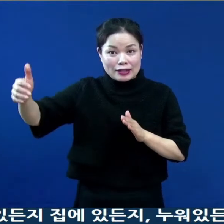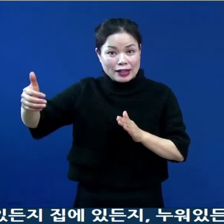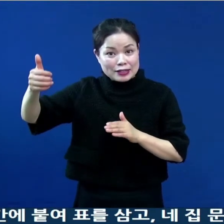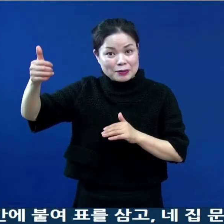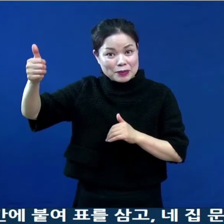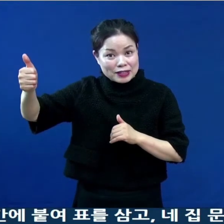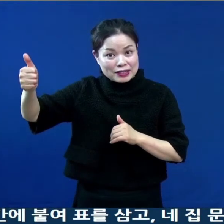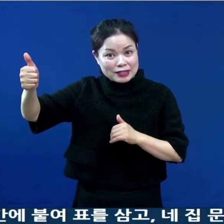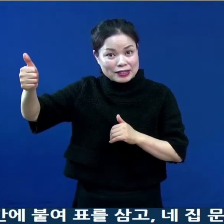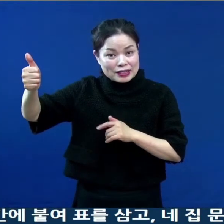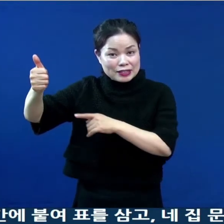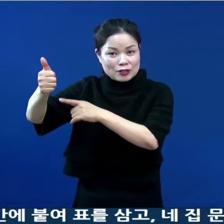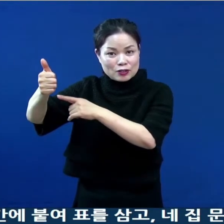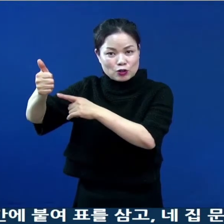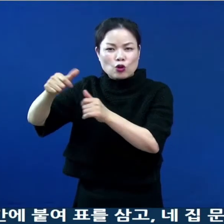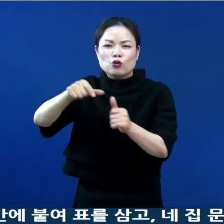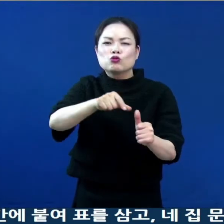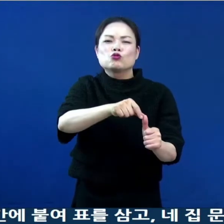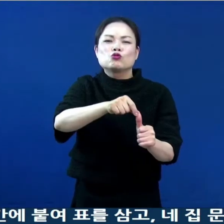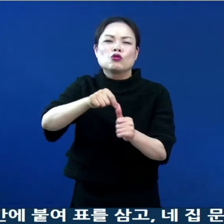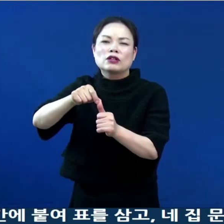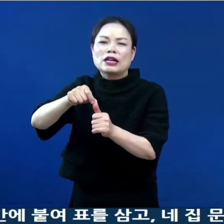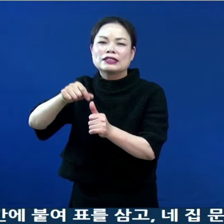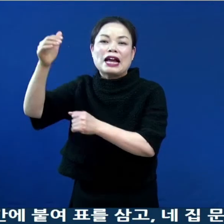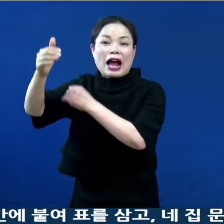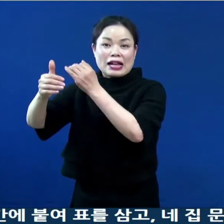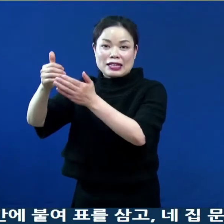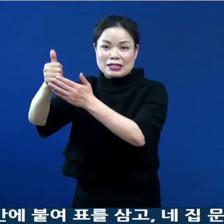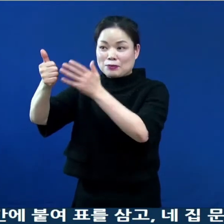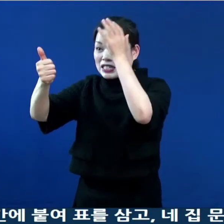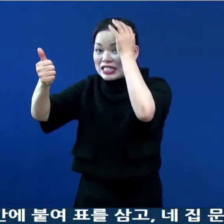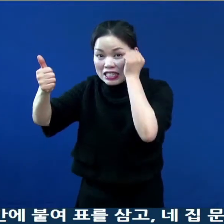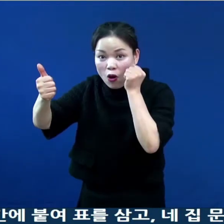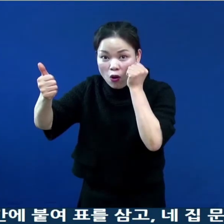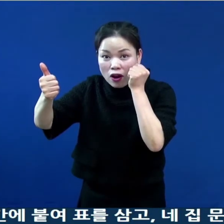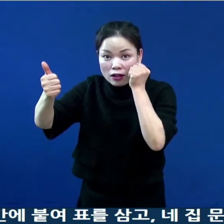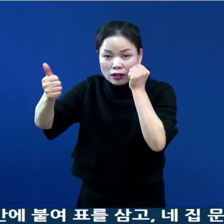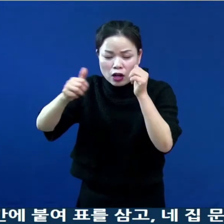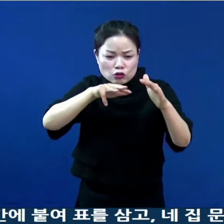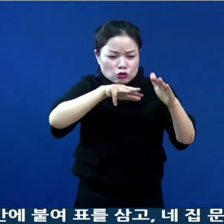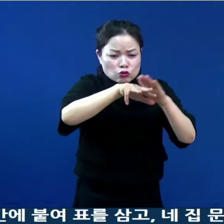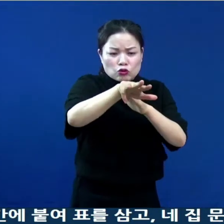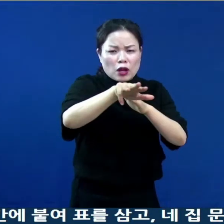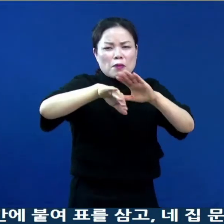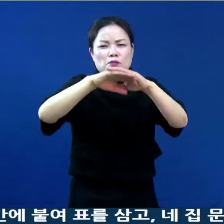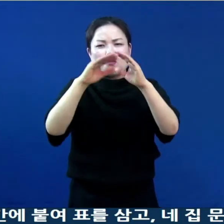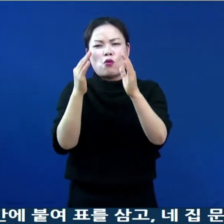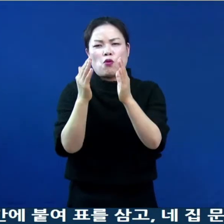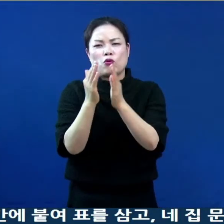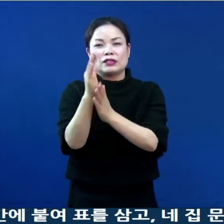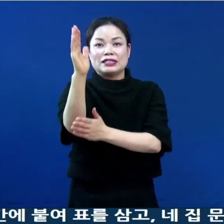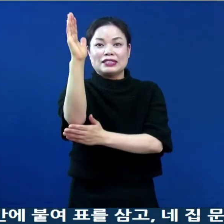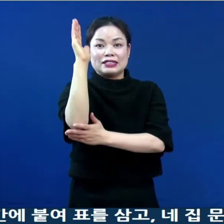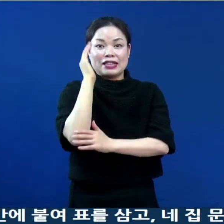하나님을 구원해 내신 하나님을 기억하라. 출애굽의 모든 이야기들, 스토리들을